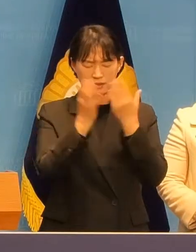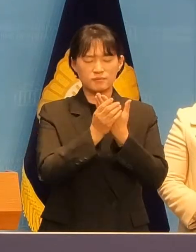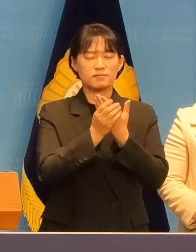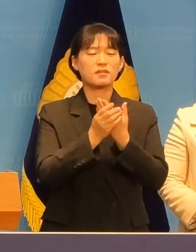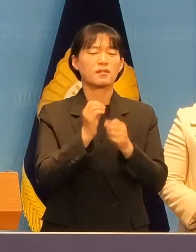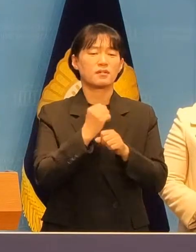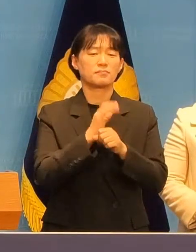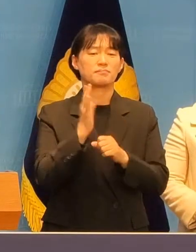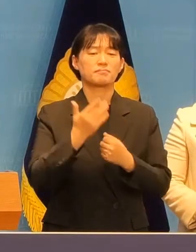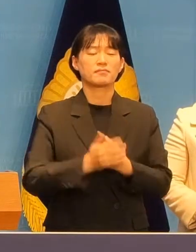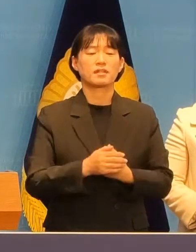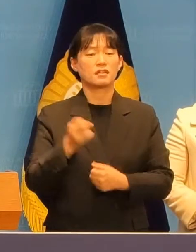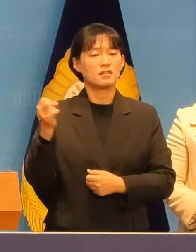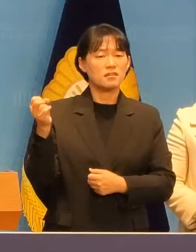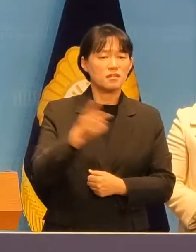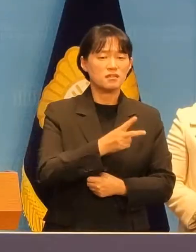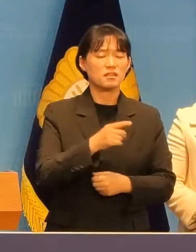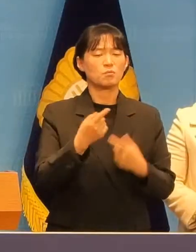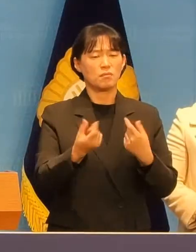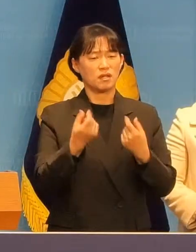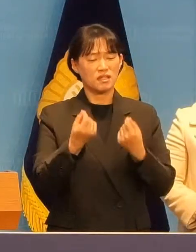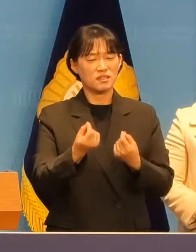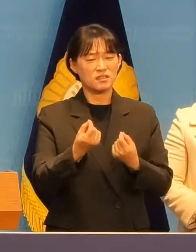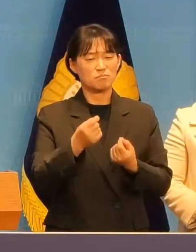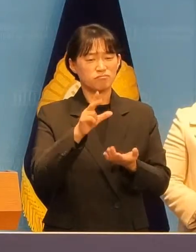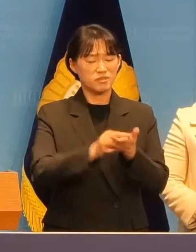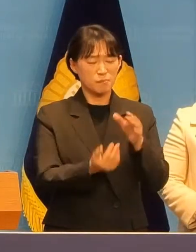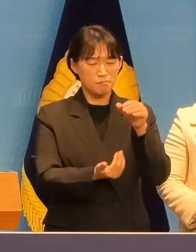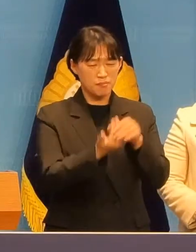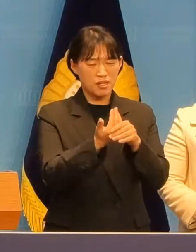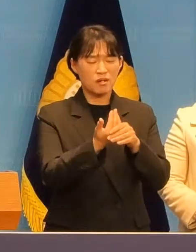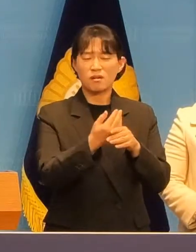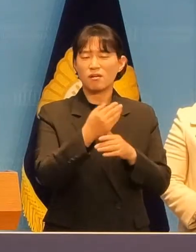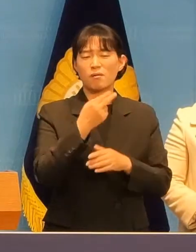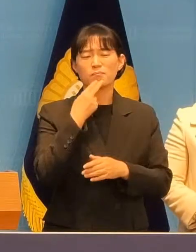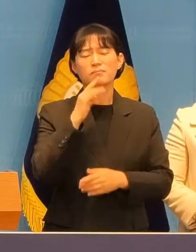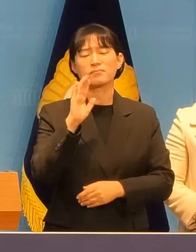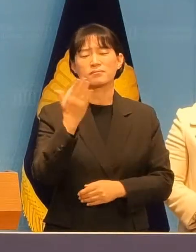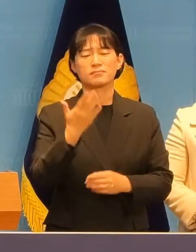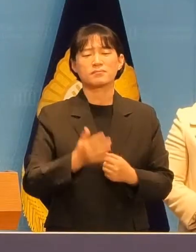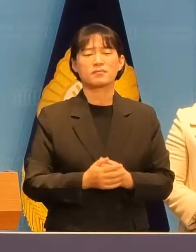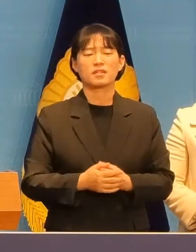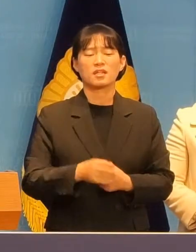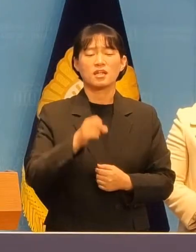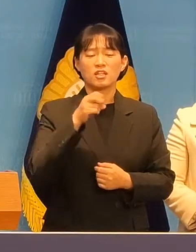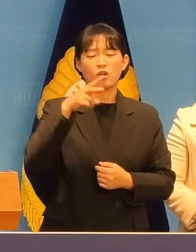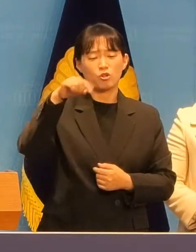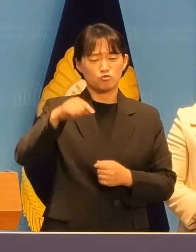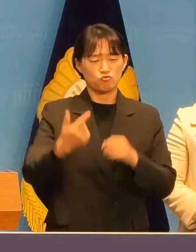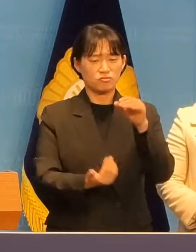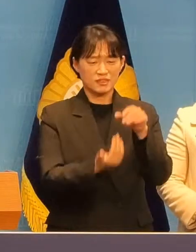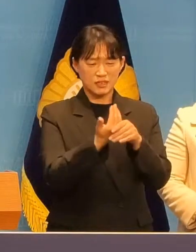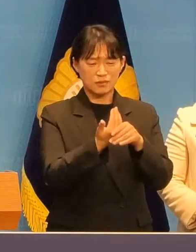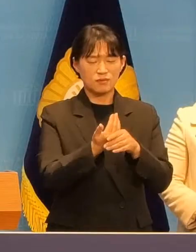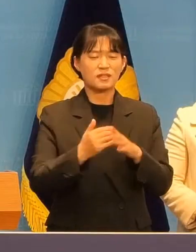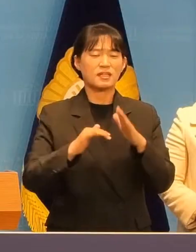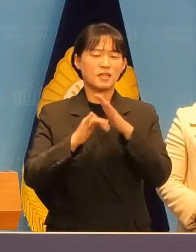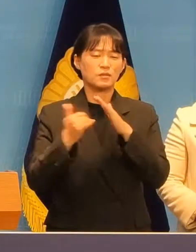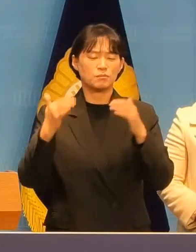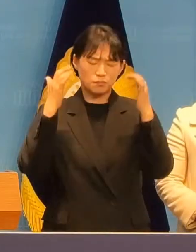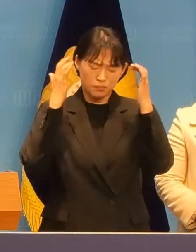합니다. 다시는 이런 일이 반복되어서는 안 됩니다. 여순 사건 유족의